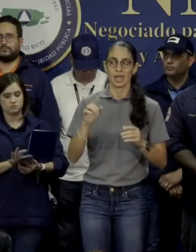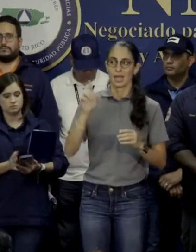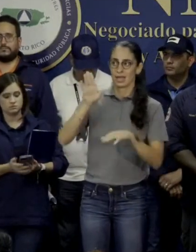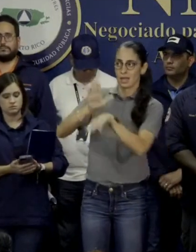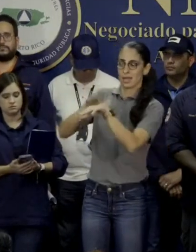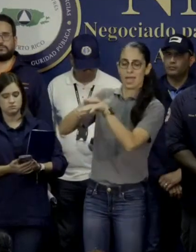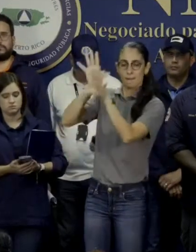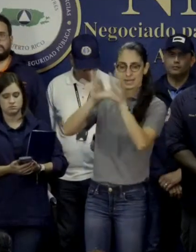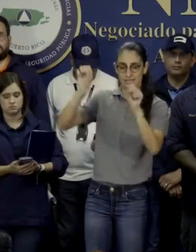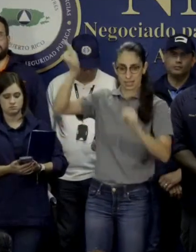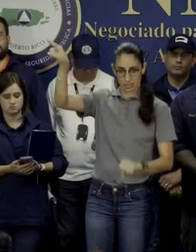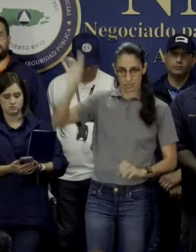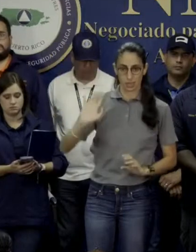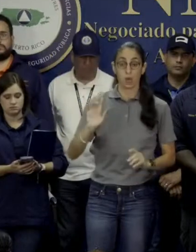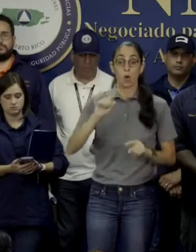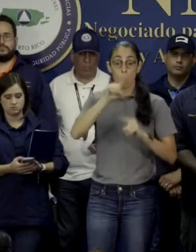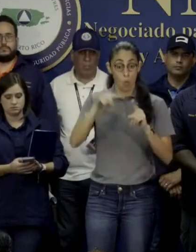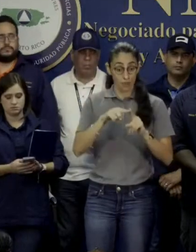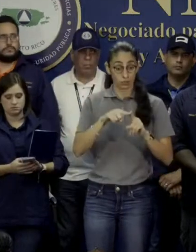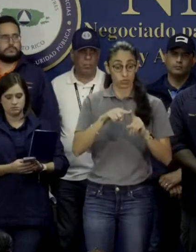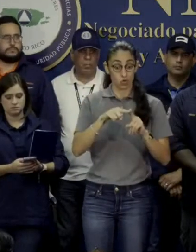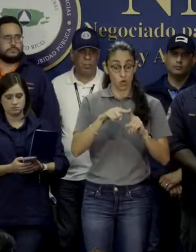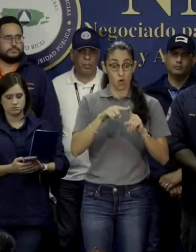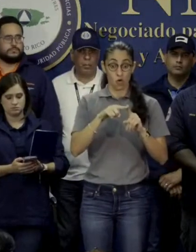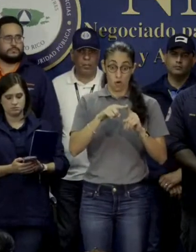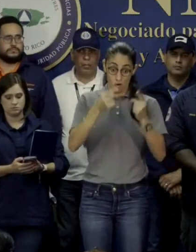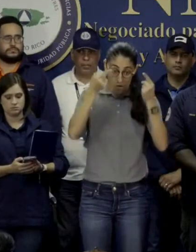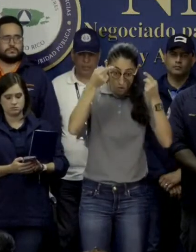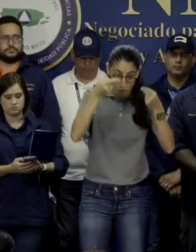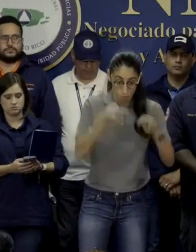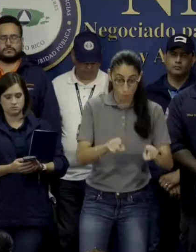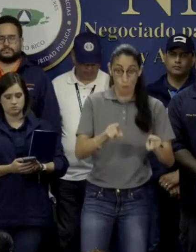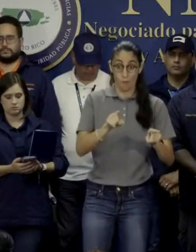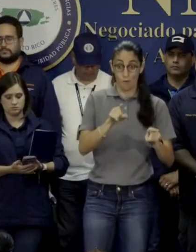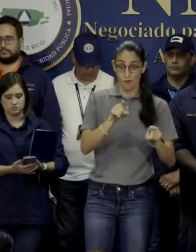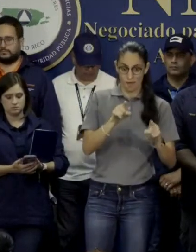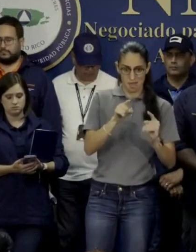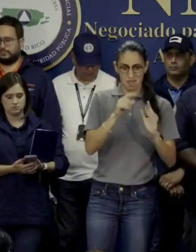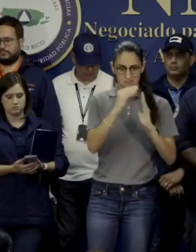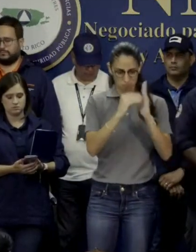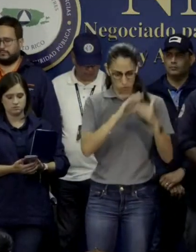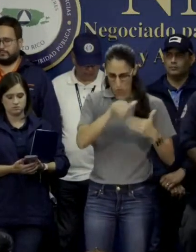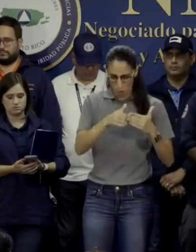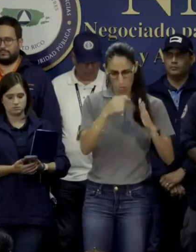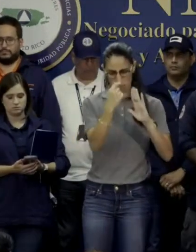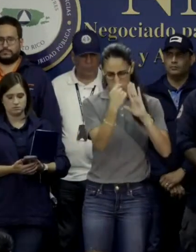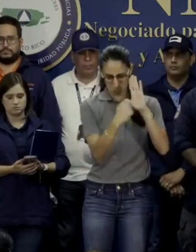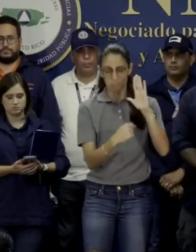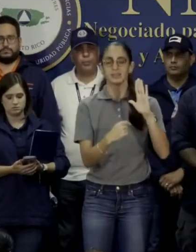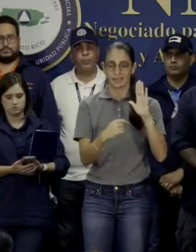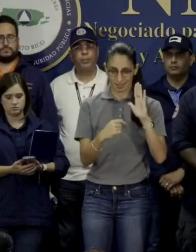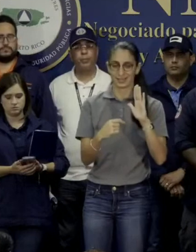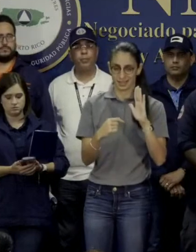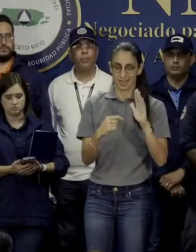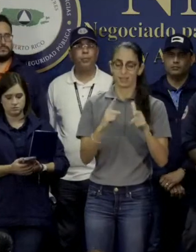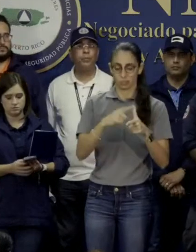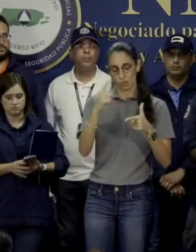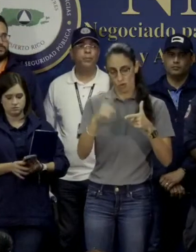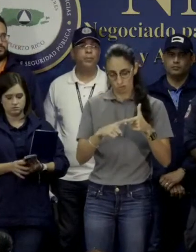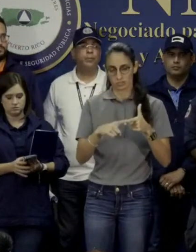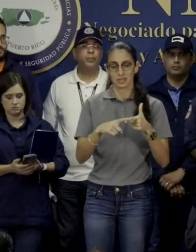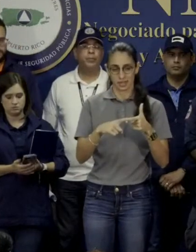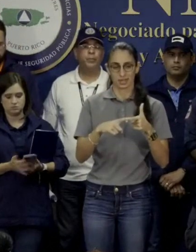presidente. Cuando eso ocurra es que se activan todos los programas de FEMA, incluyendo los de asistencia pública a